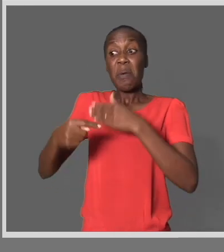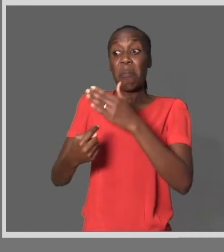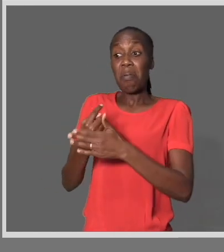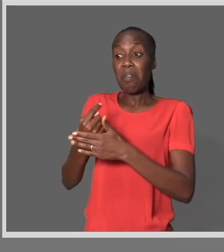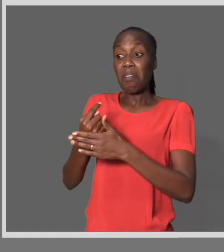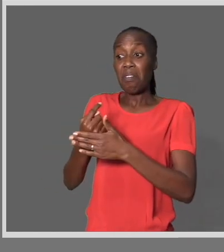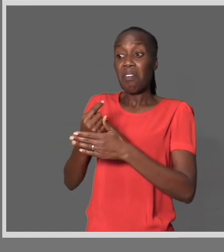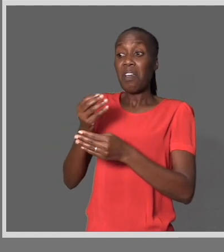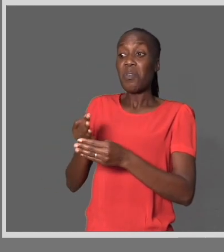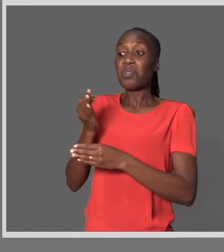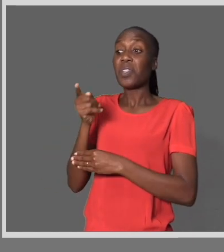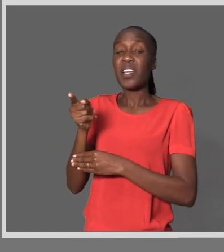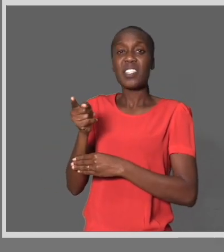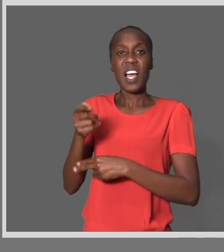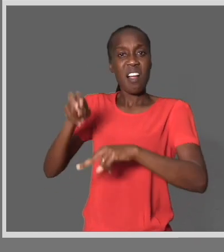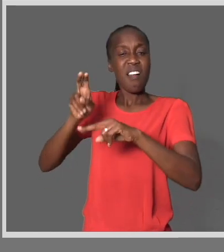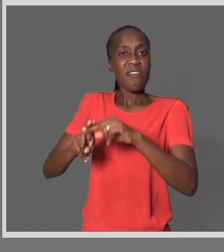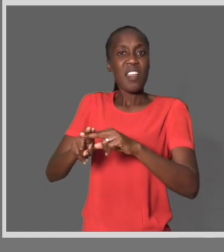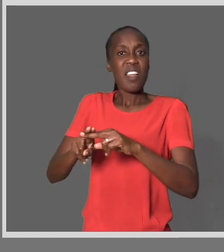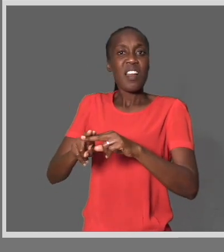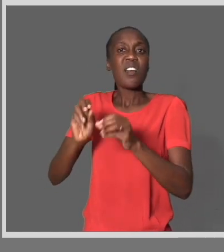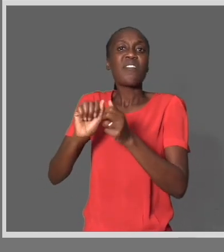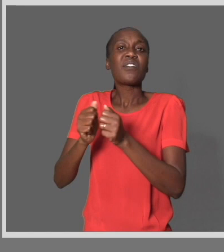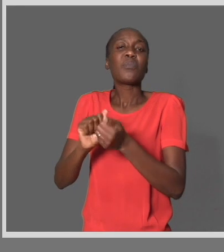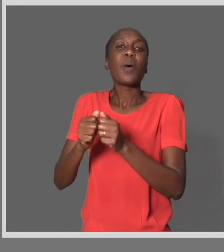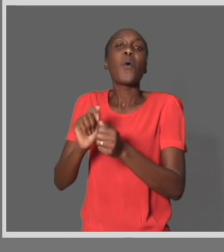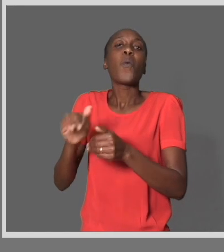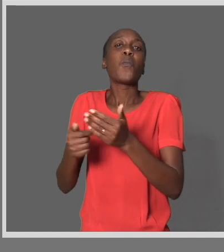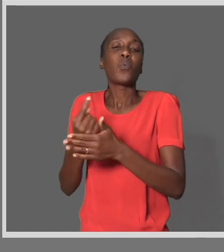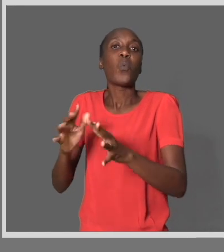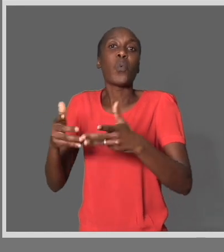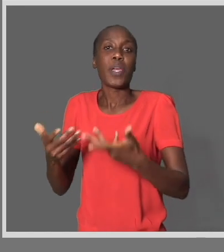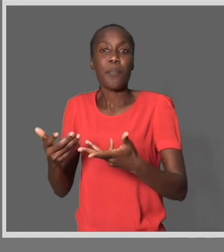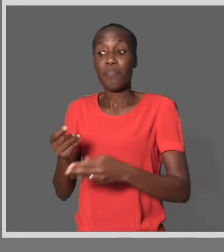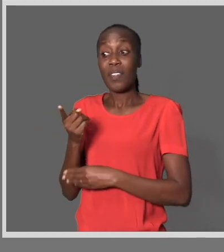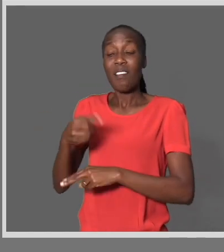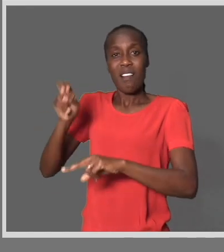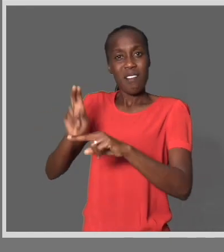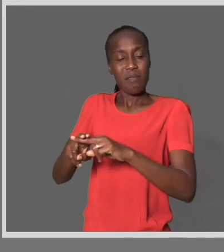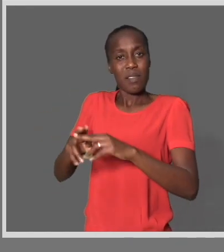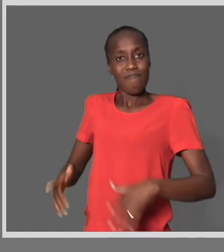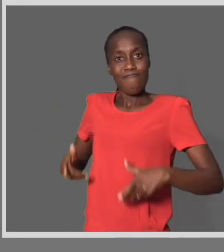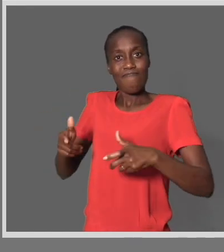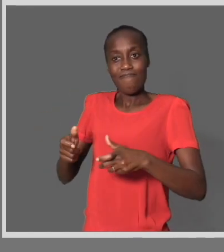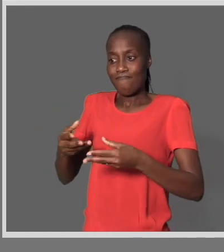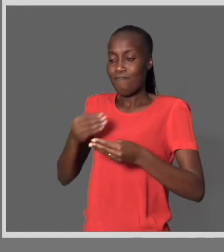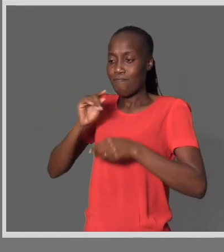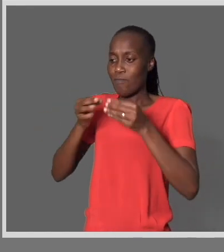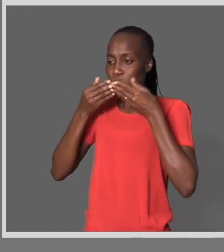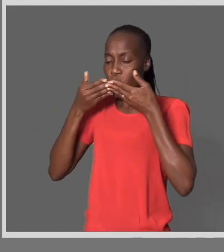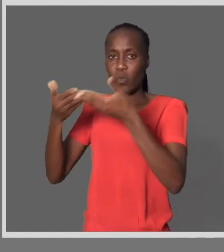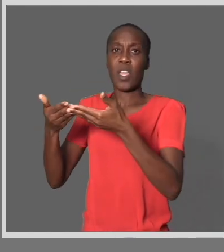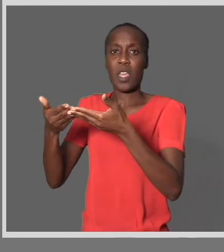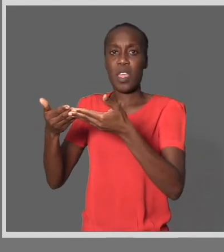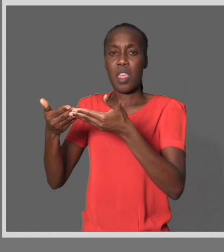ter no paciente. Então, o que nós temos assistido é que as pessoas vão e oferecem a cadeira e o que acontece é que a cadeira não se adequa ao